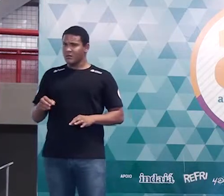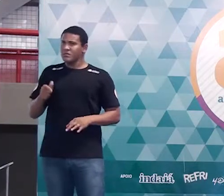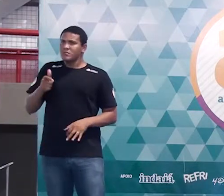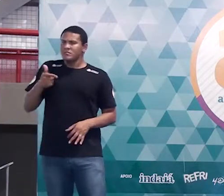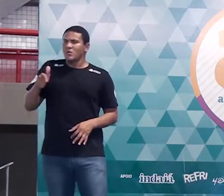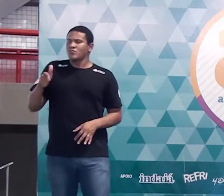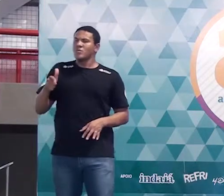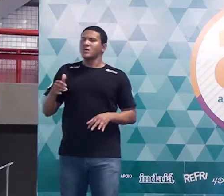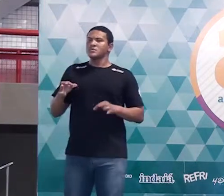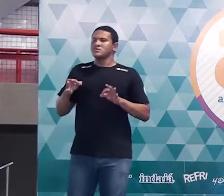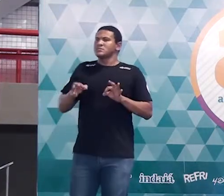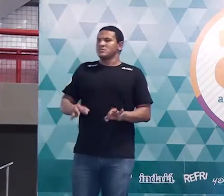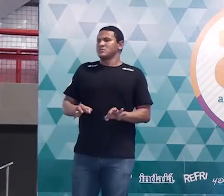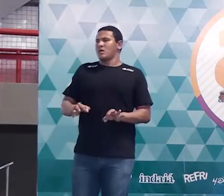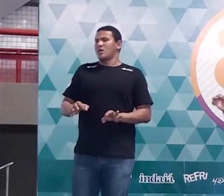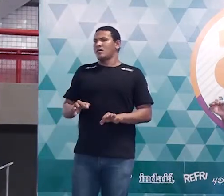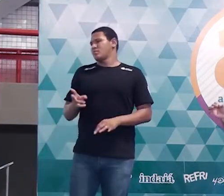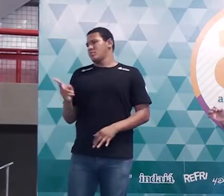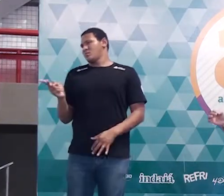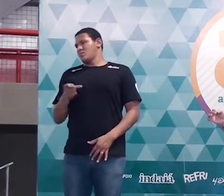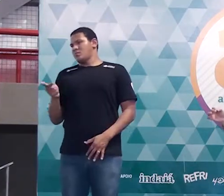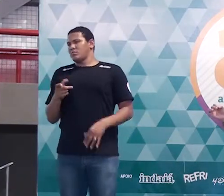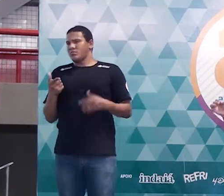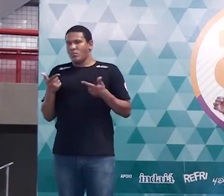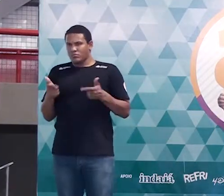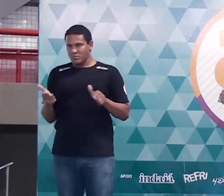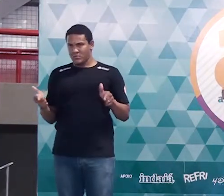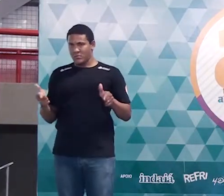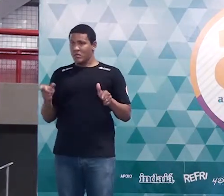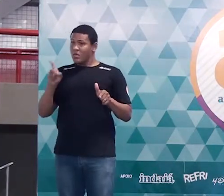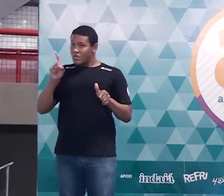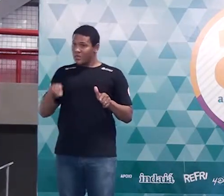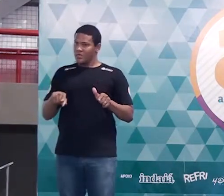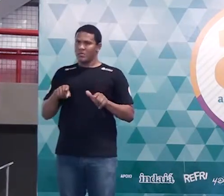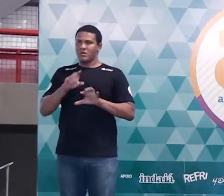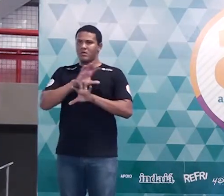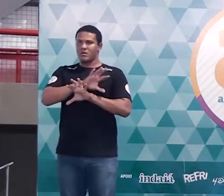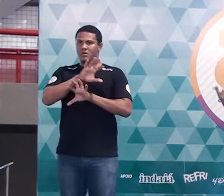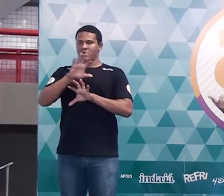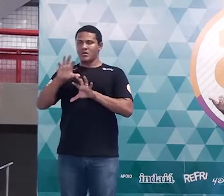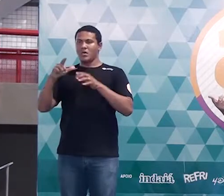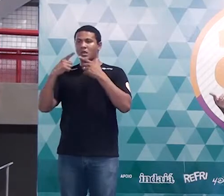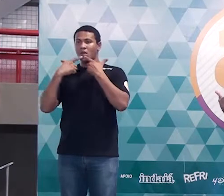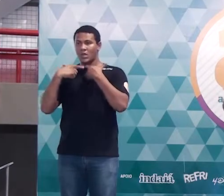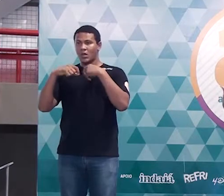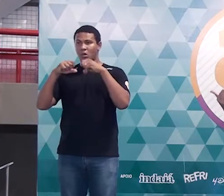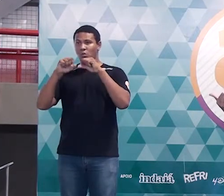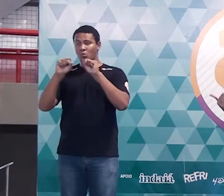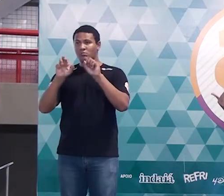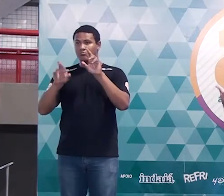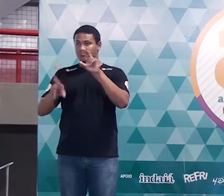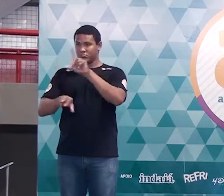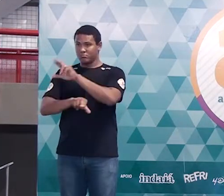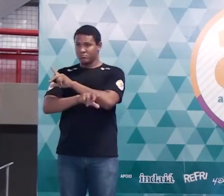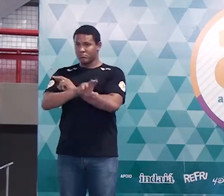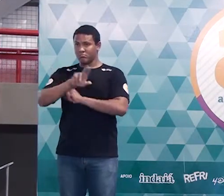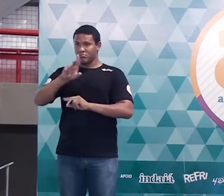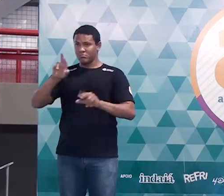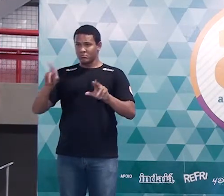o correto e o incorreto. Existe a variedade linguística. É o reforço,